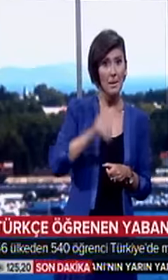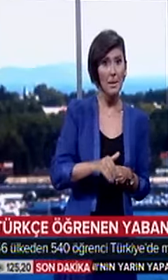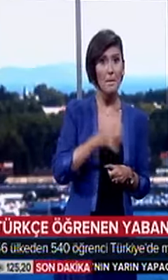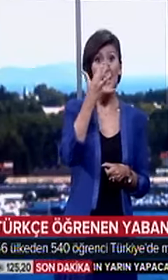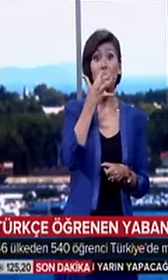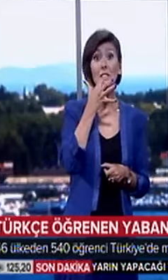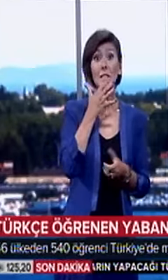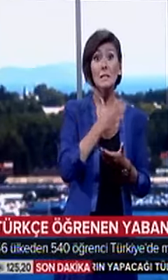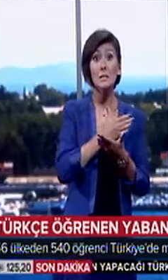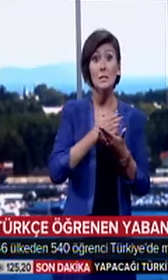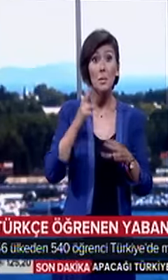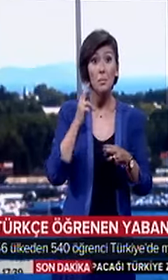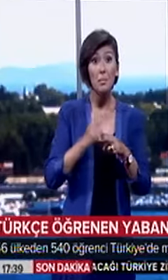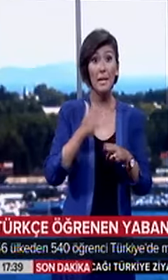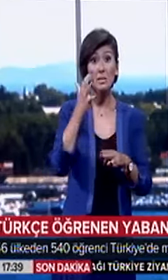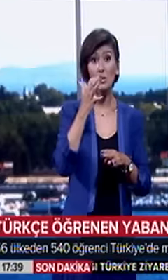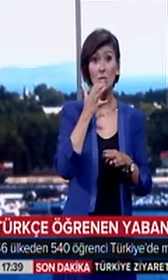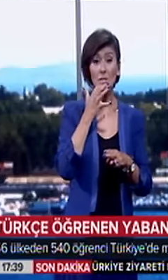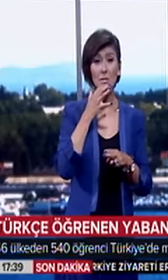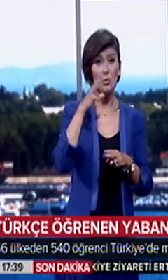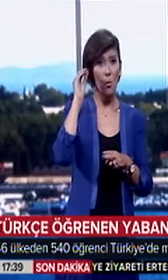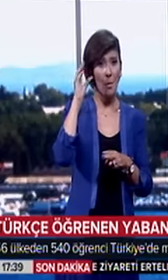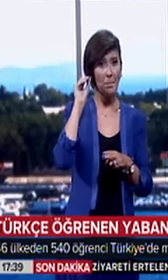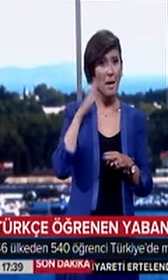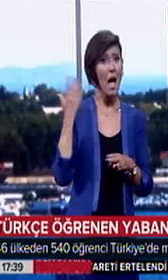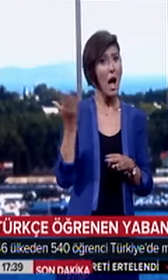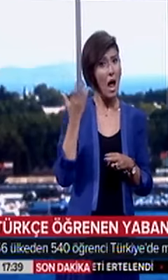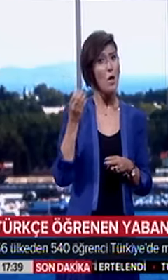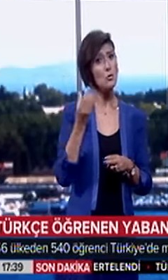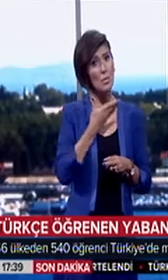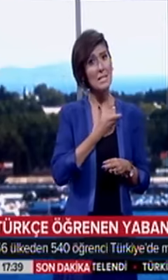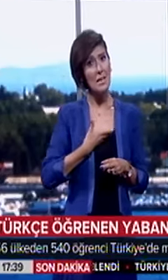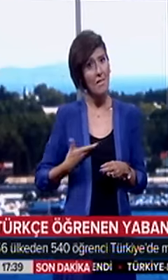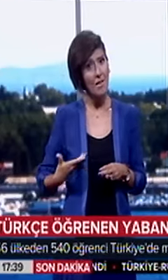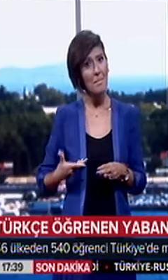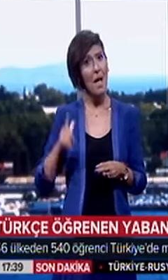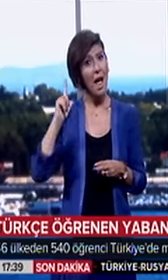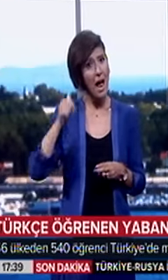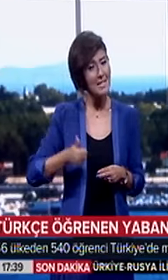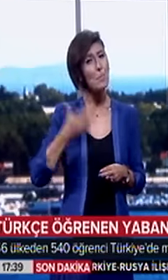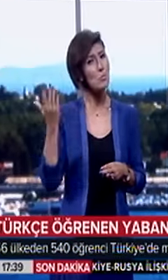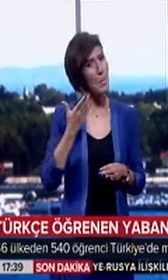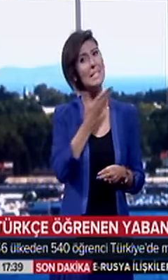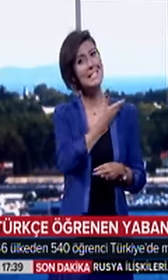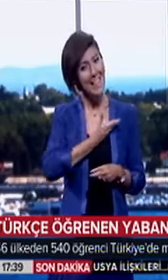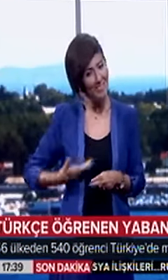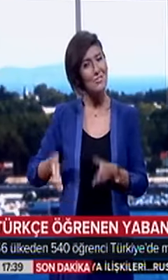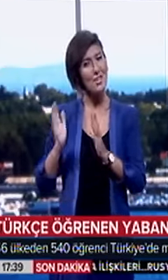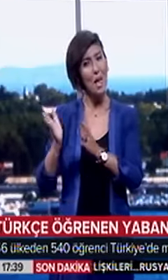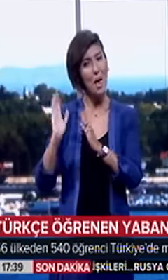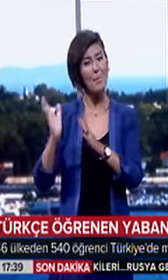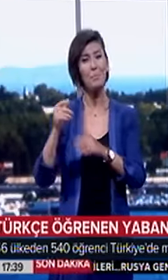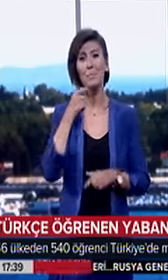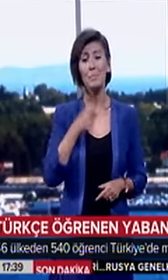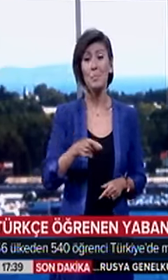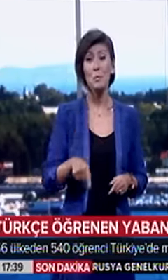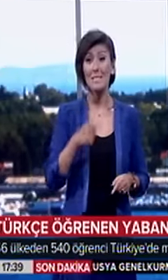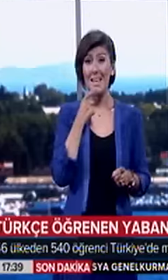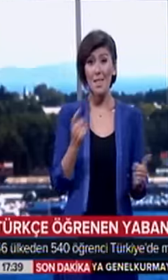557 yıl arasında 5 yıldan beri Türkçeyi seviyorum ve hala çok seviyorum ve her zaman ve çok seveceğim. Mimar Sinan'ın bu seneki